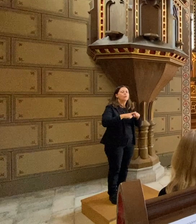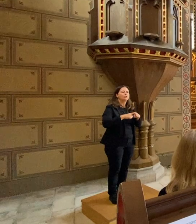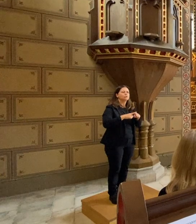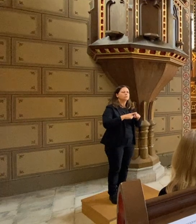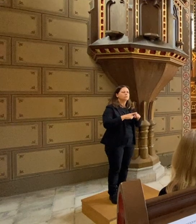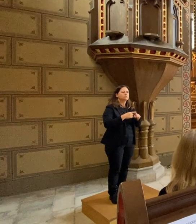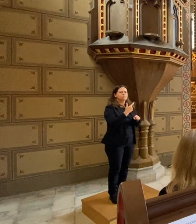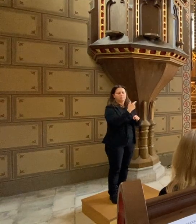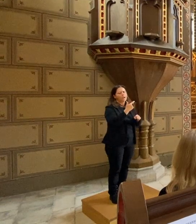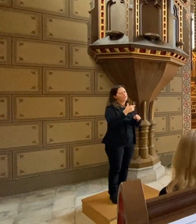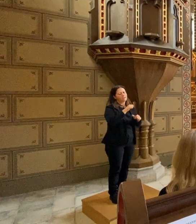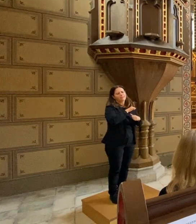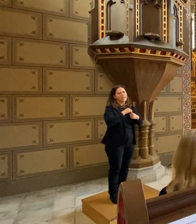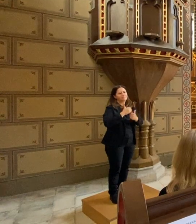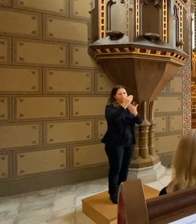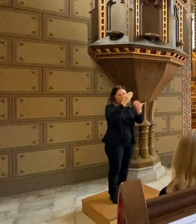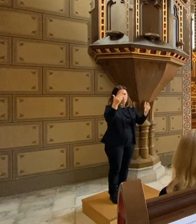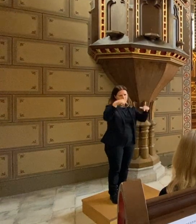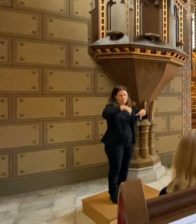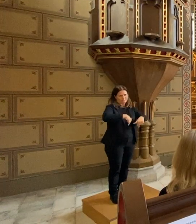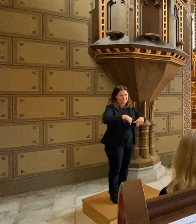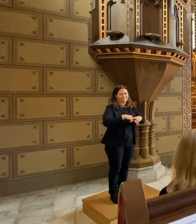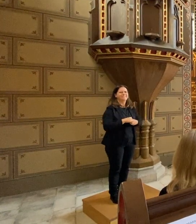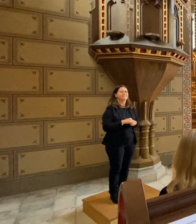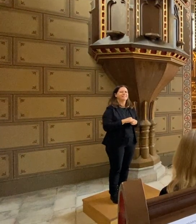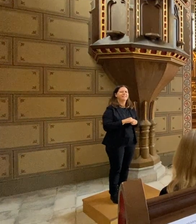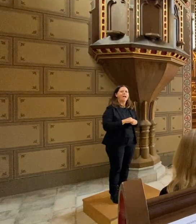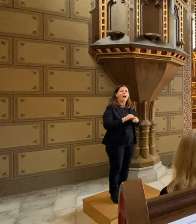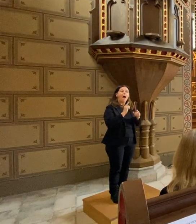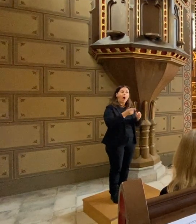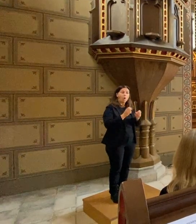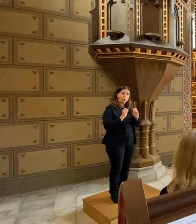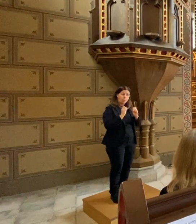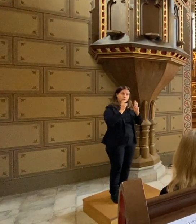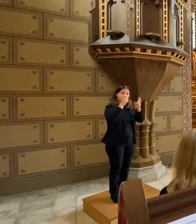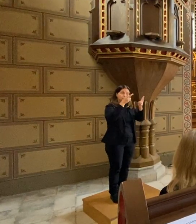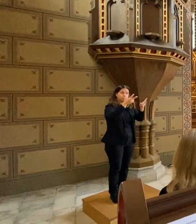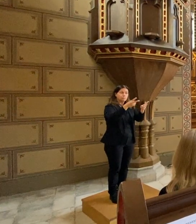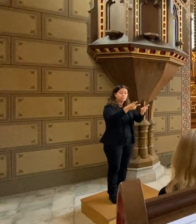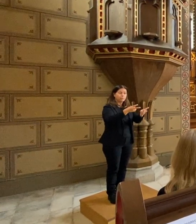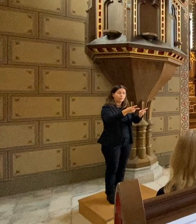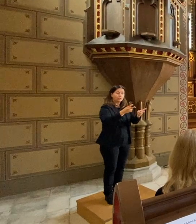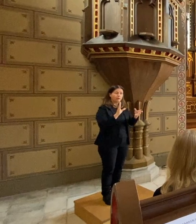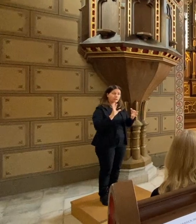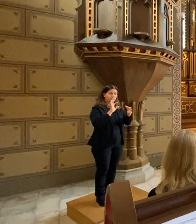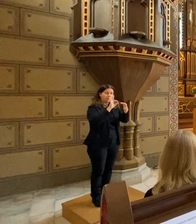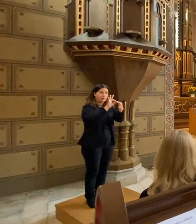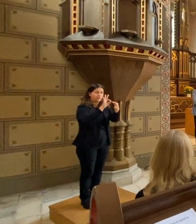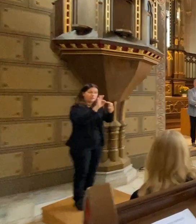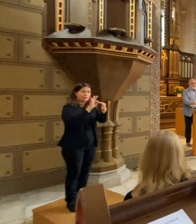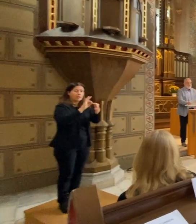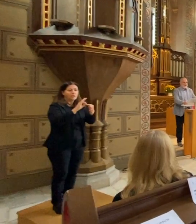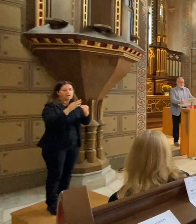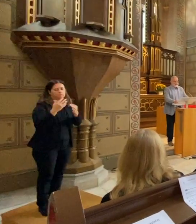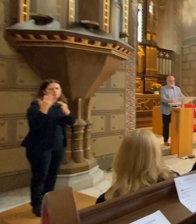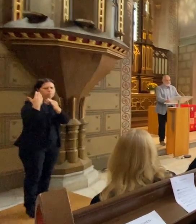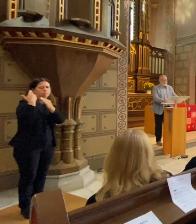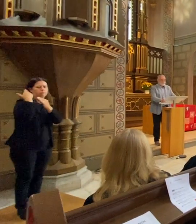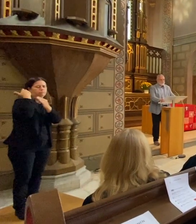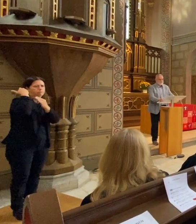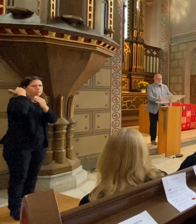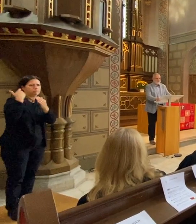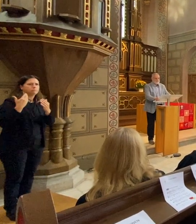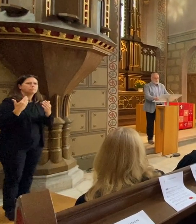recht herzlich unter uns. Wir bauen aber auch eine Brücke in die jüngere